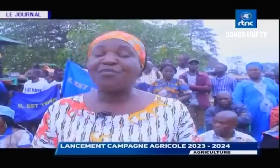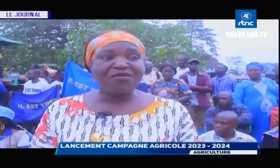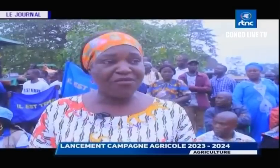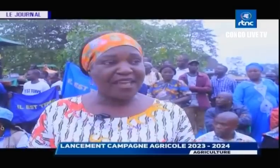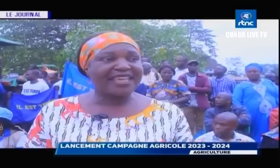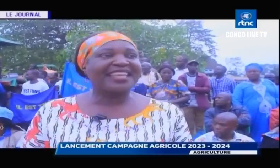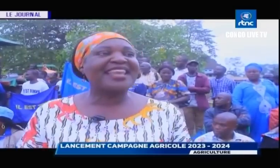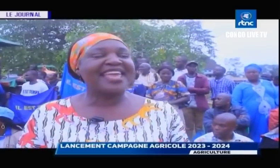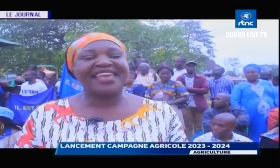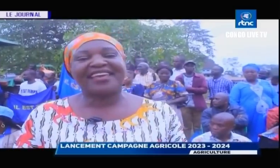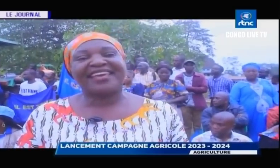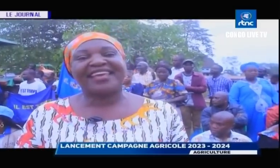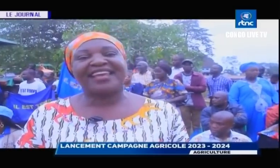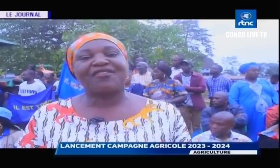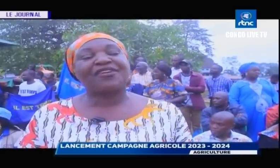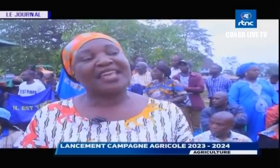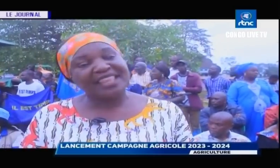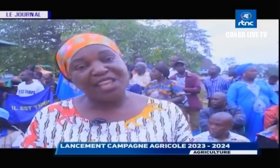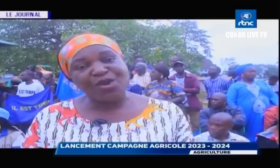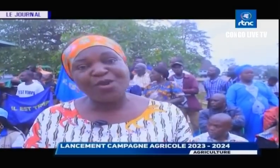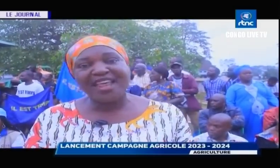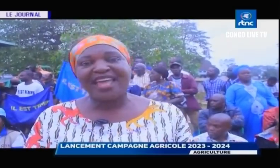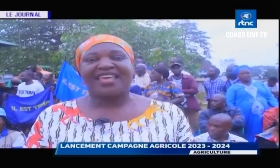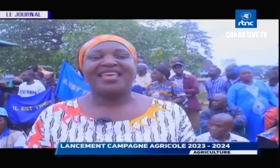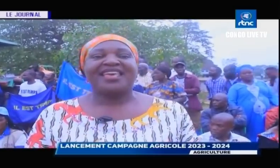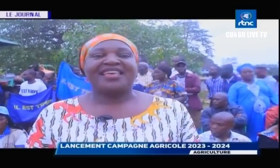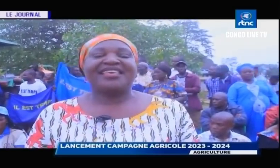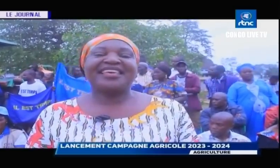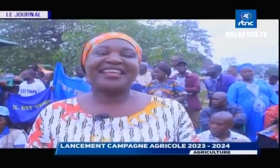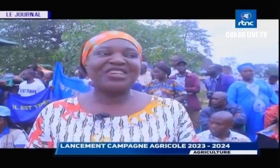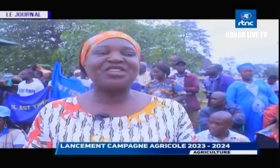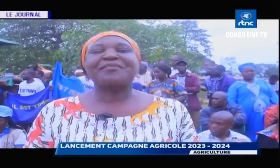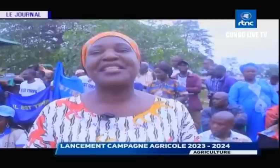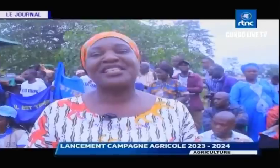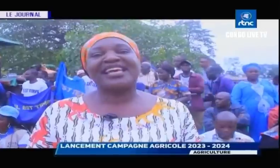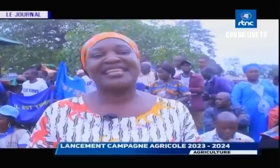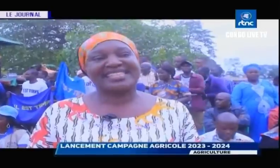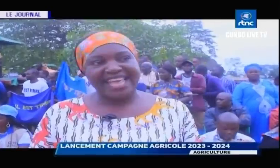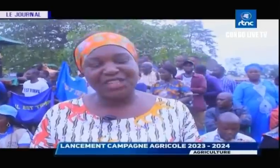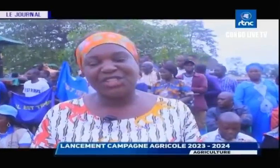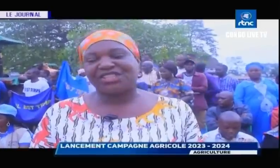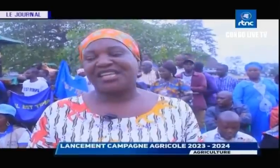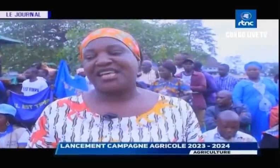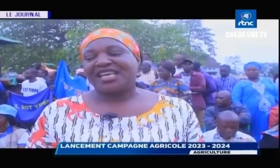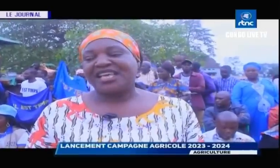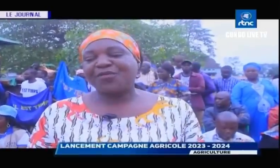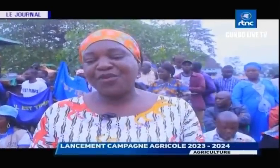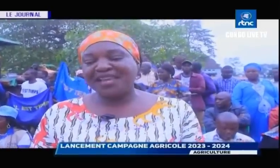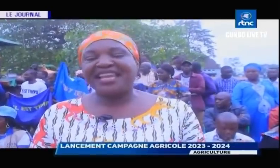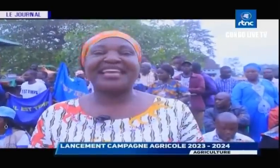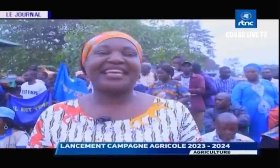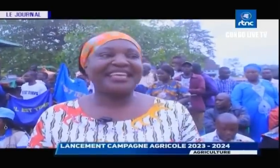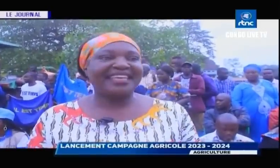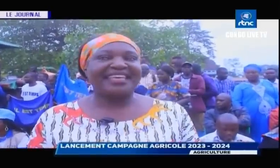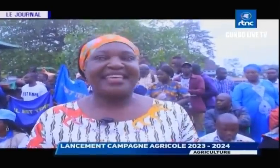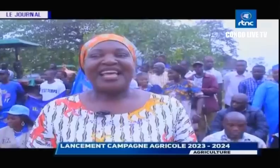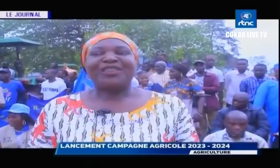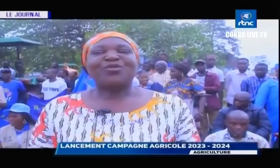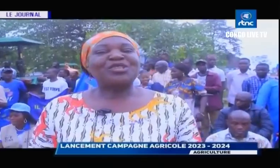bonne variété d'ailleurs, la variété Ilona, qui est riche en matière sèche. Et puis les riz. En tout cas, je